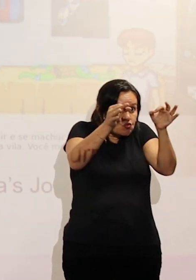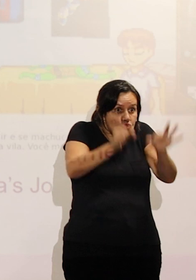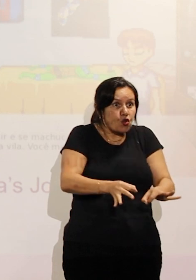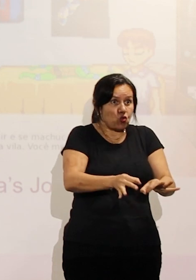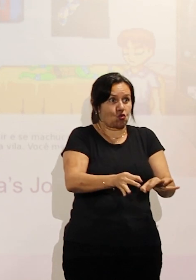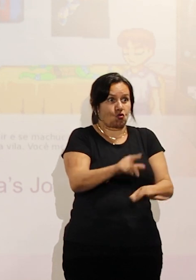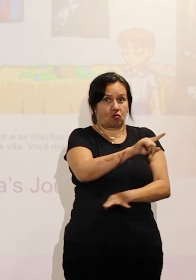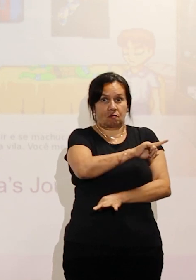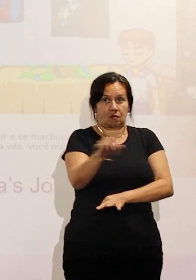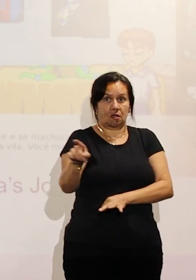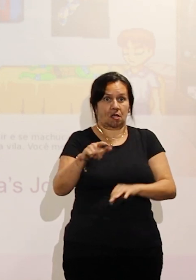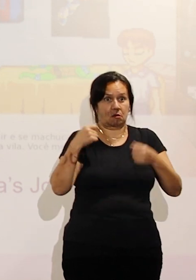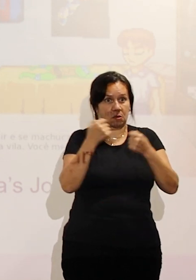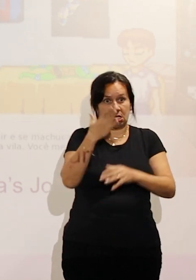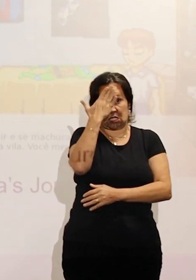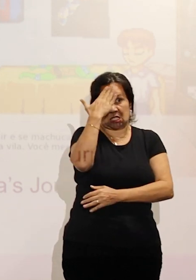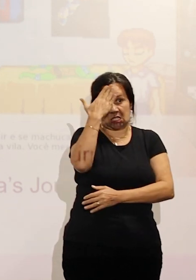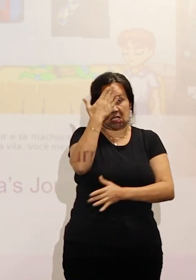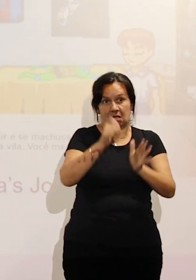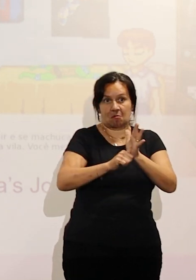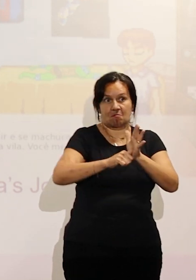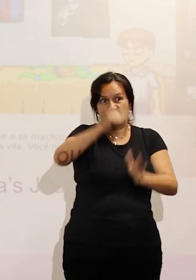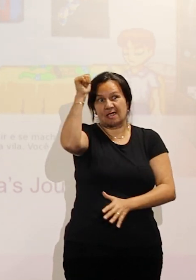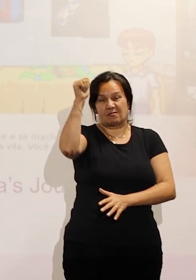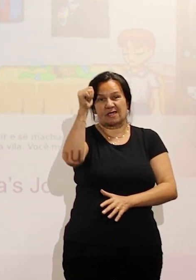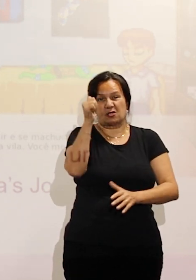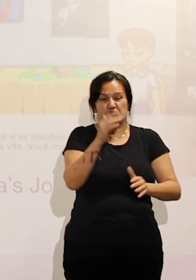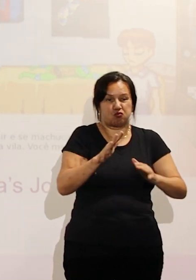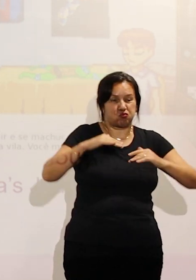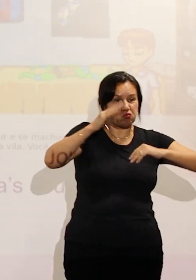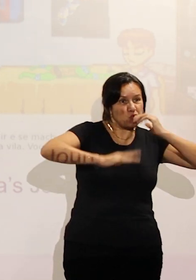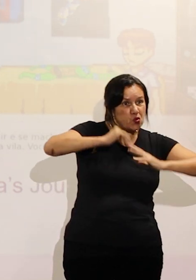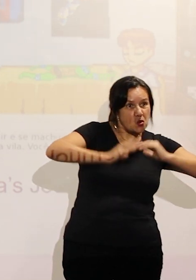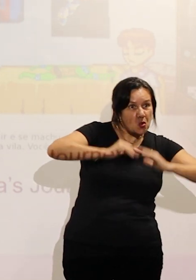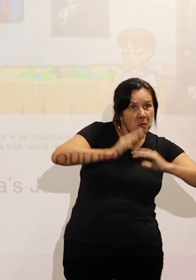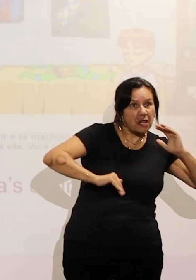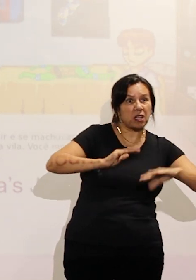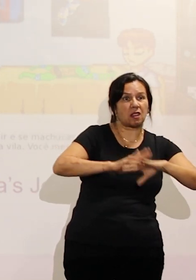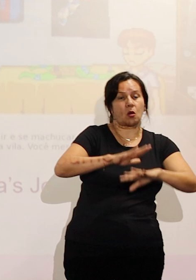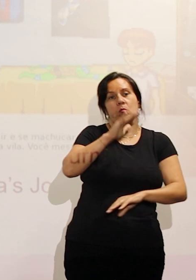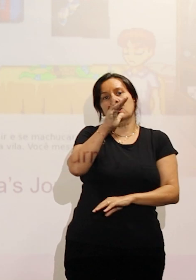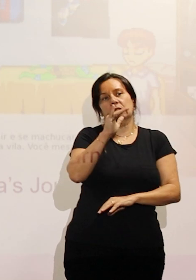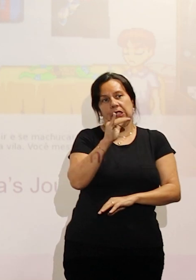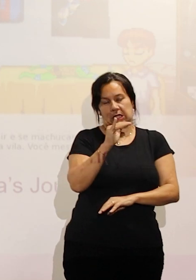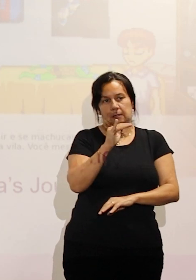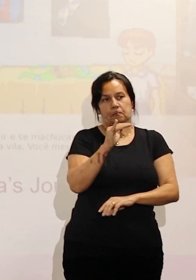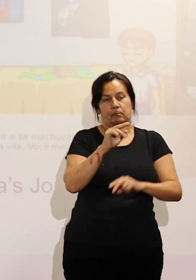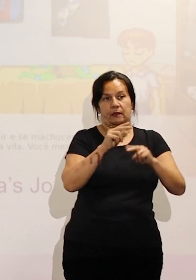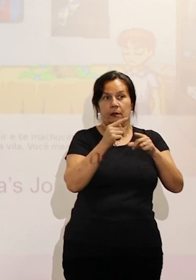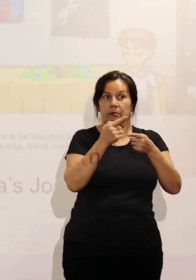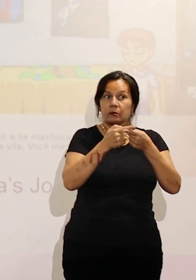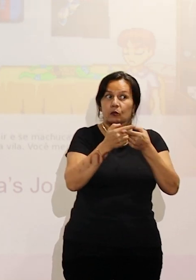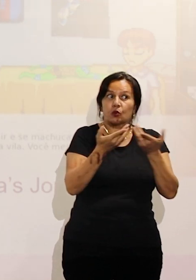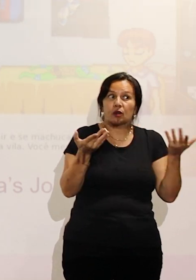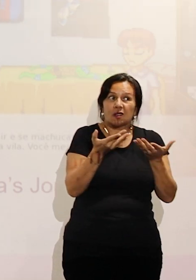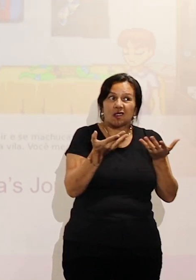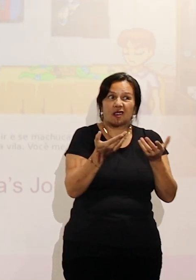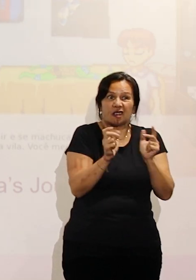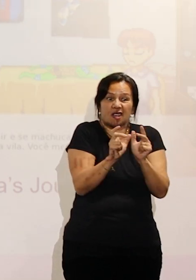jogabilidade. Né? O gameplay é jogabilidade. Então, uma mecânica de jogabilidade ou mais. Né? Porque